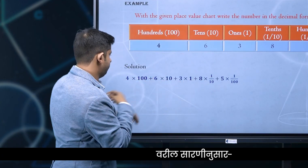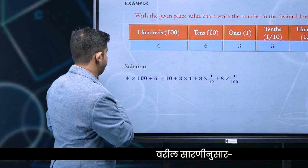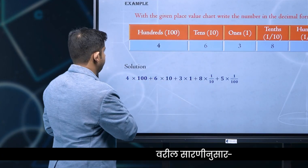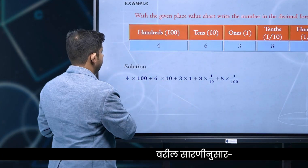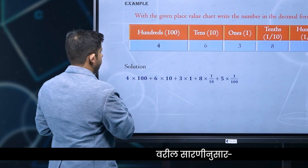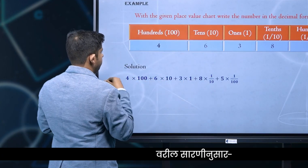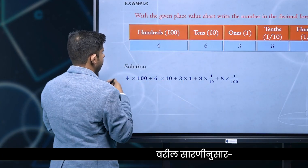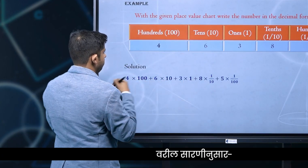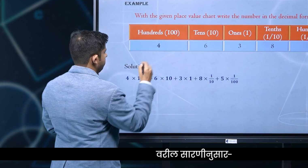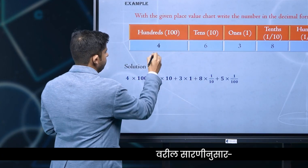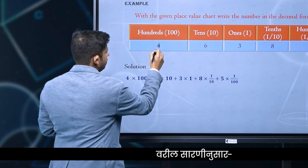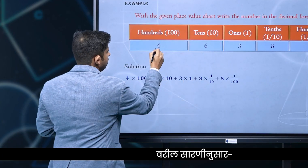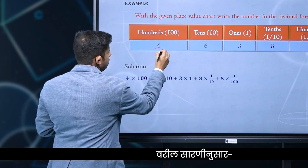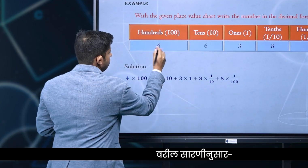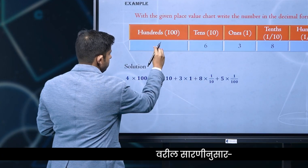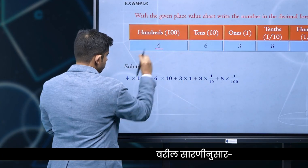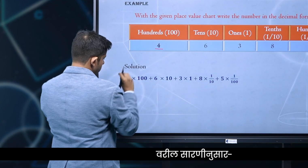वरील सारणीनुसार